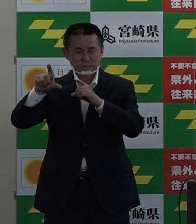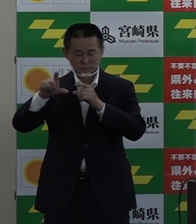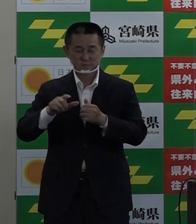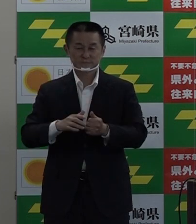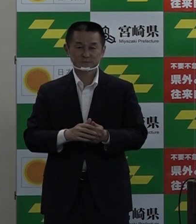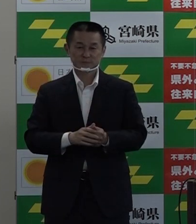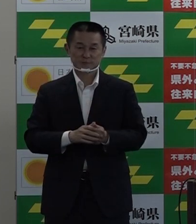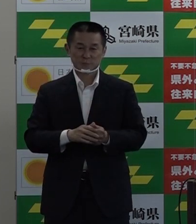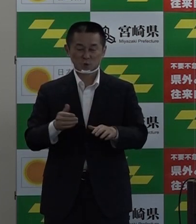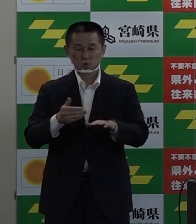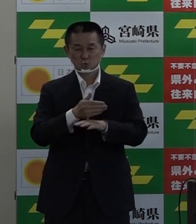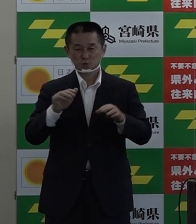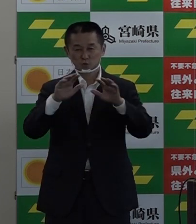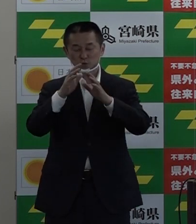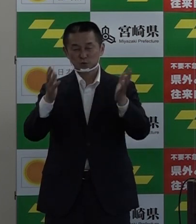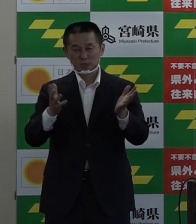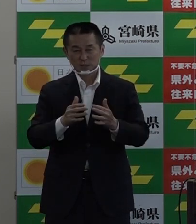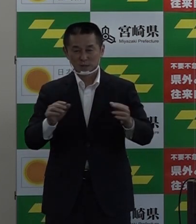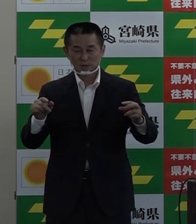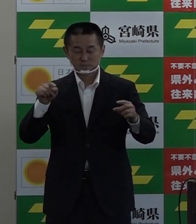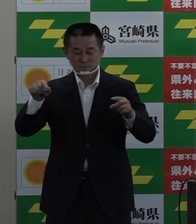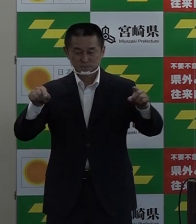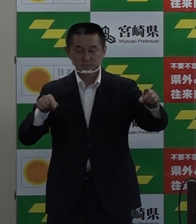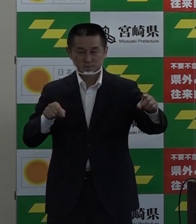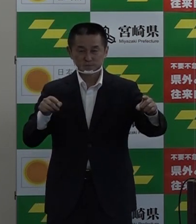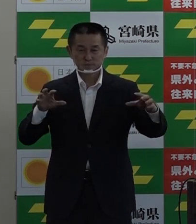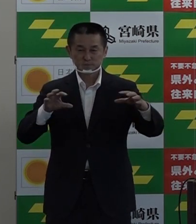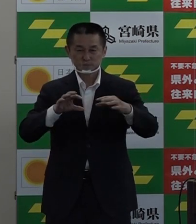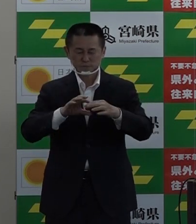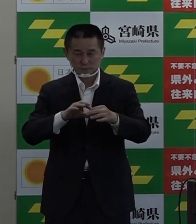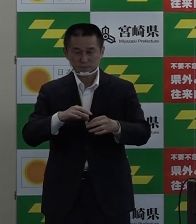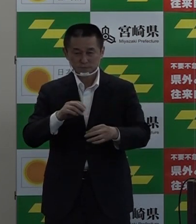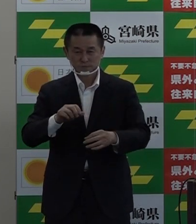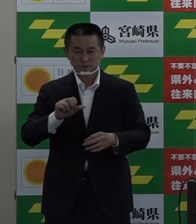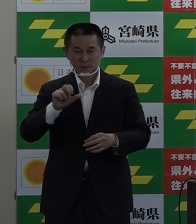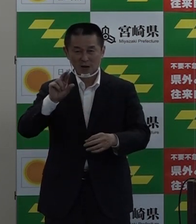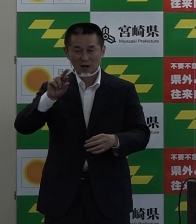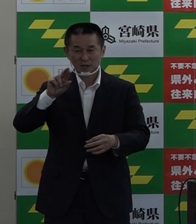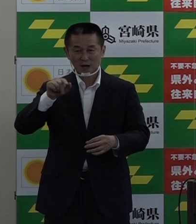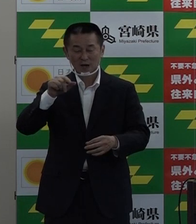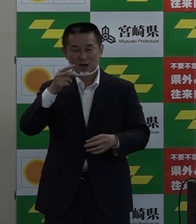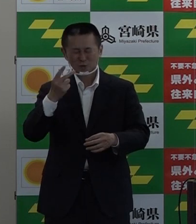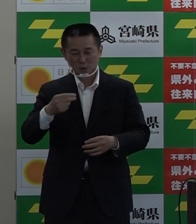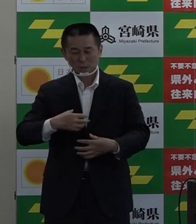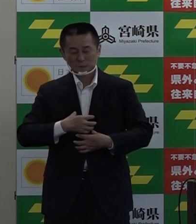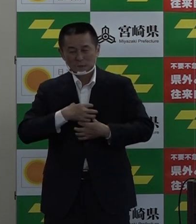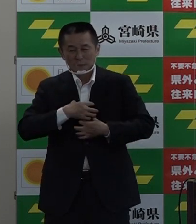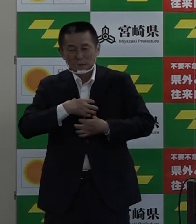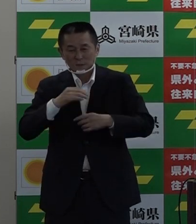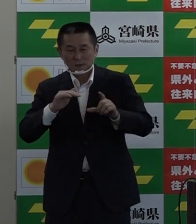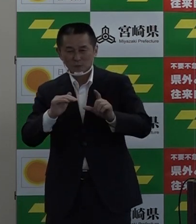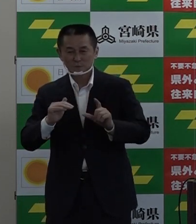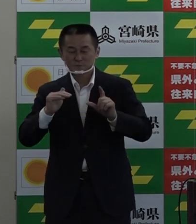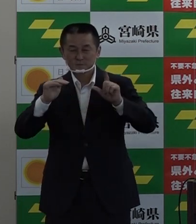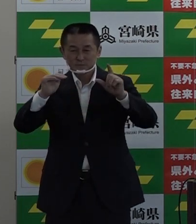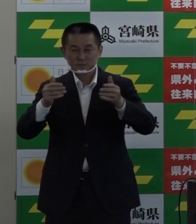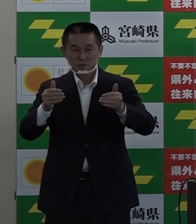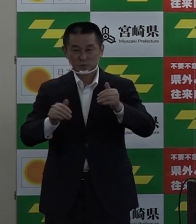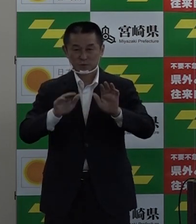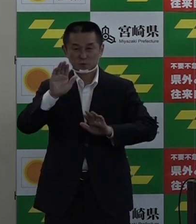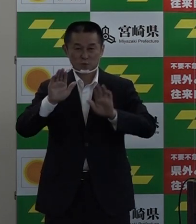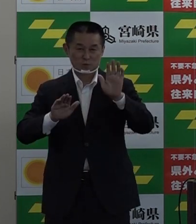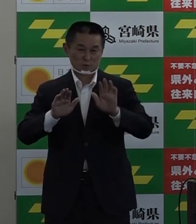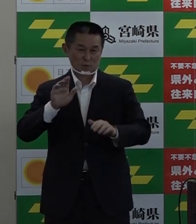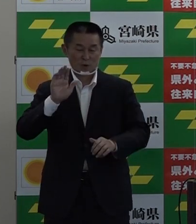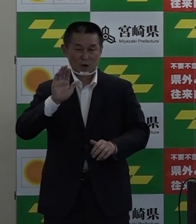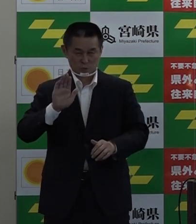ところは、九州全体としてもさらにこのアラート警戒のレベルを引き上げていくべき状況にあろうかと